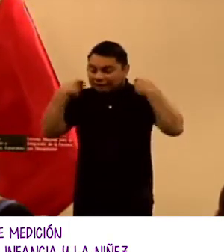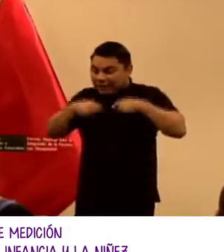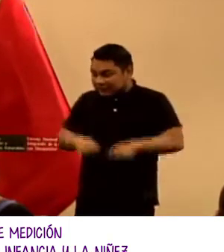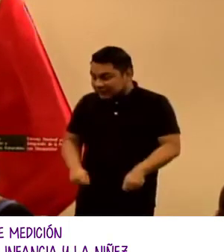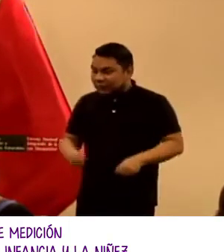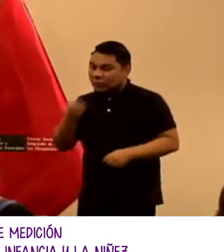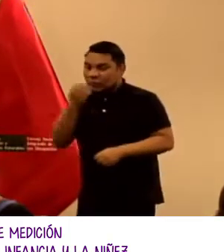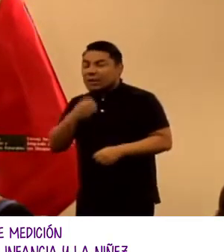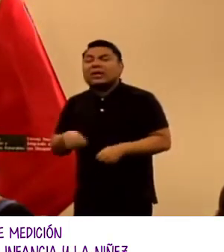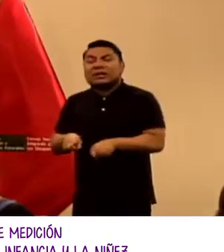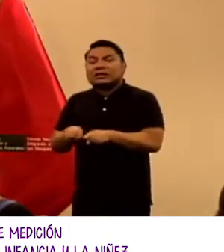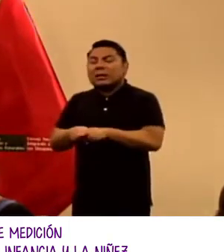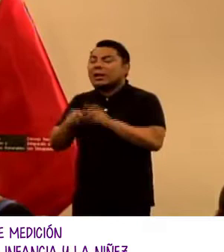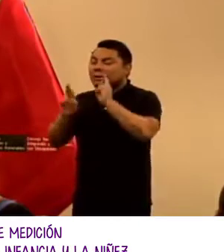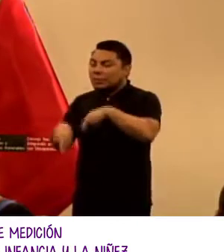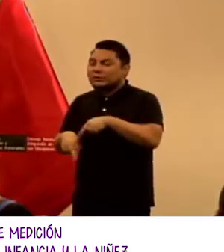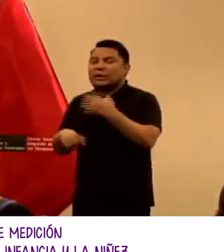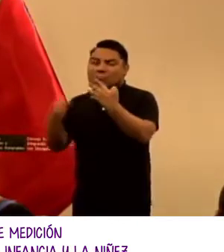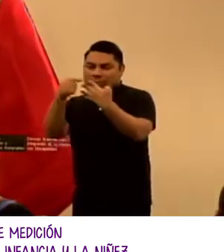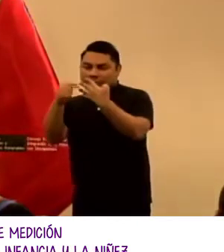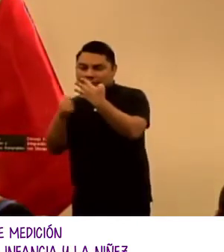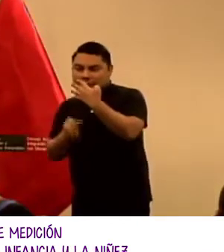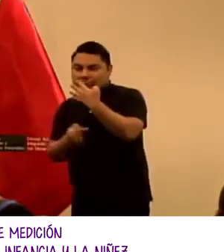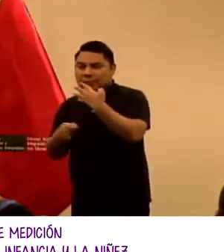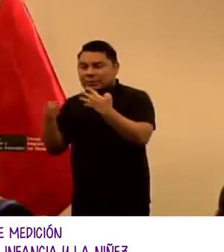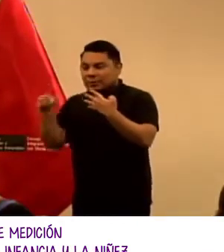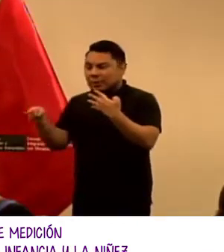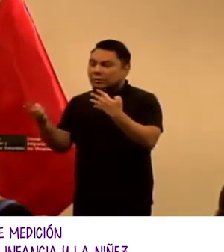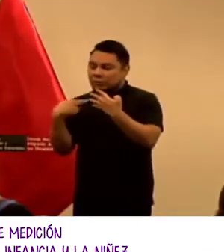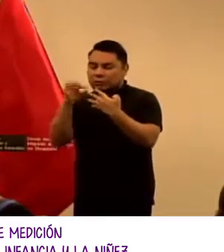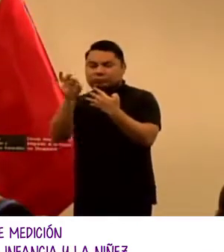misma cuatro categorías de respuesta.